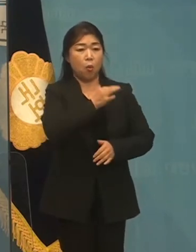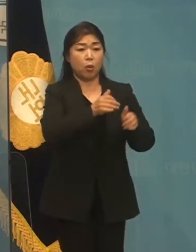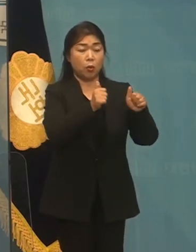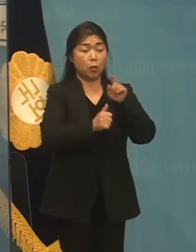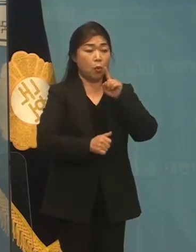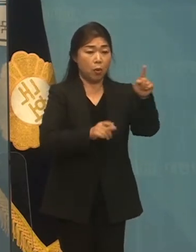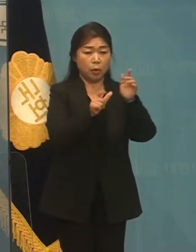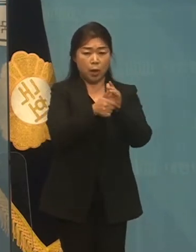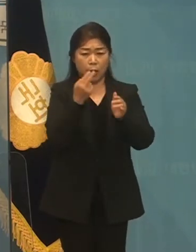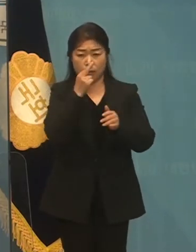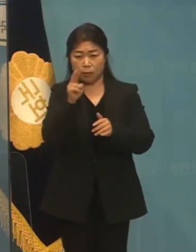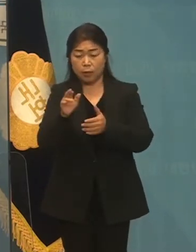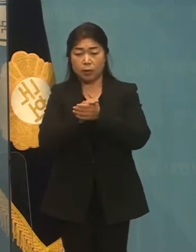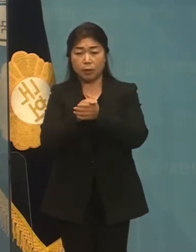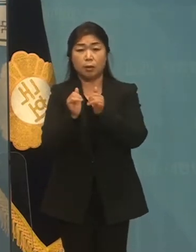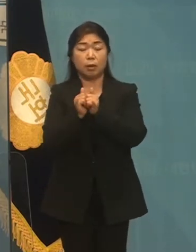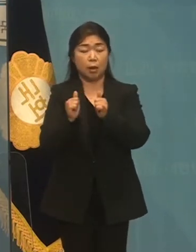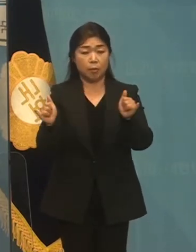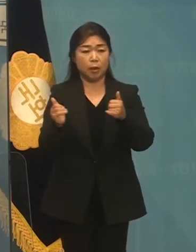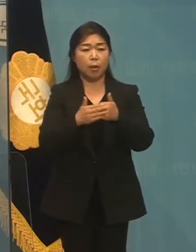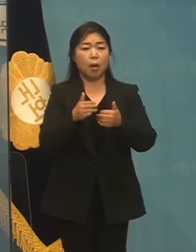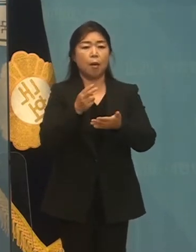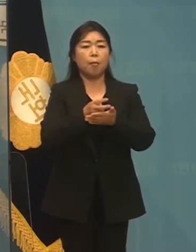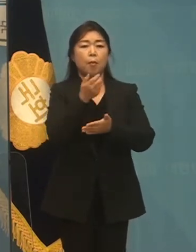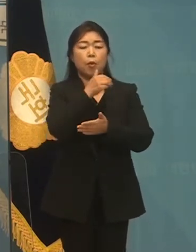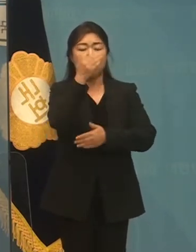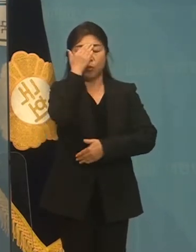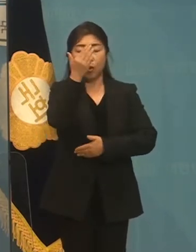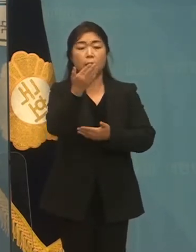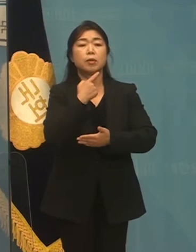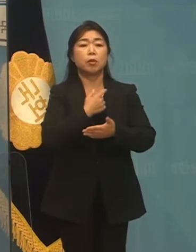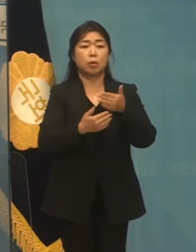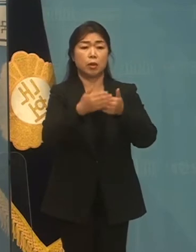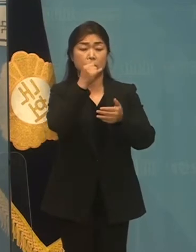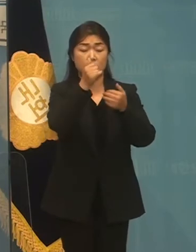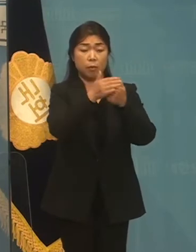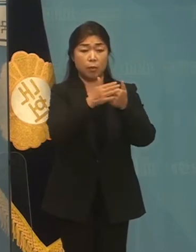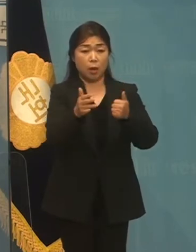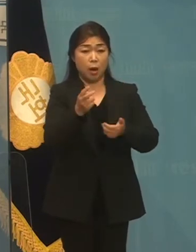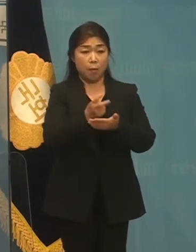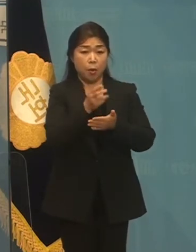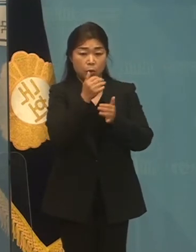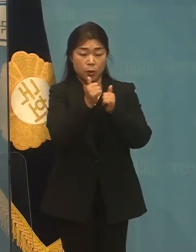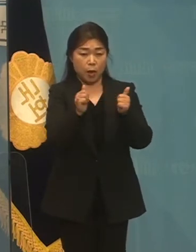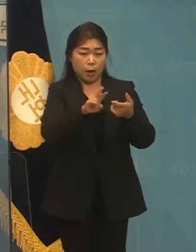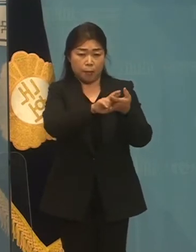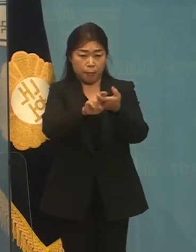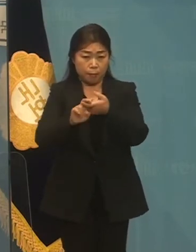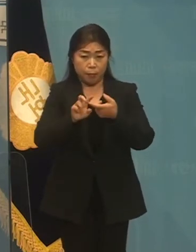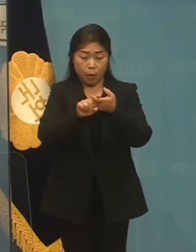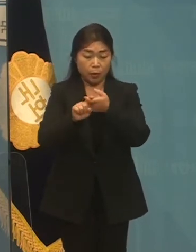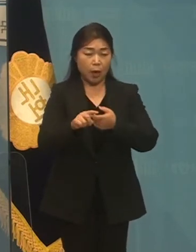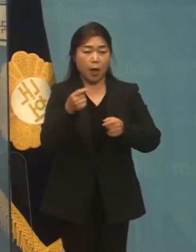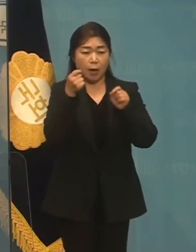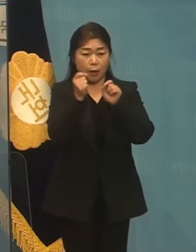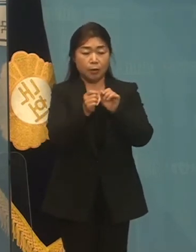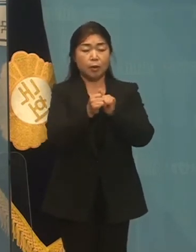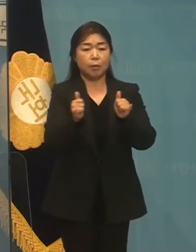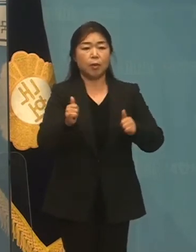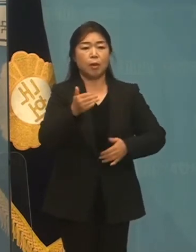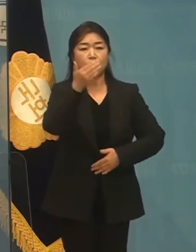대한 무료 변론을 수행한 경험이 있어 변호사들이 가까운 지인의 경우 무료 변론을 하는 경우가